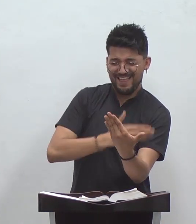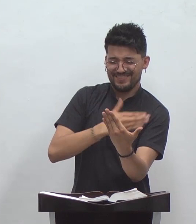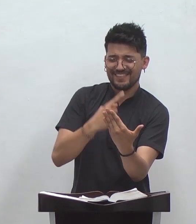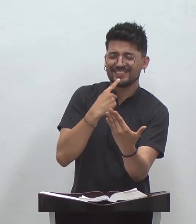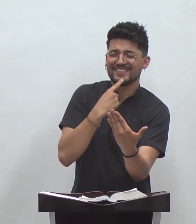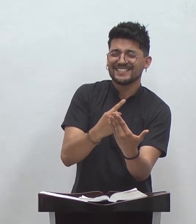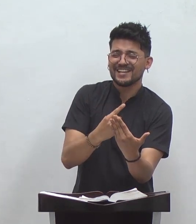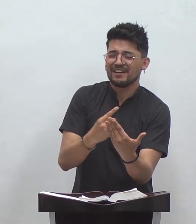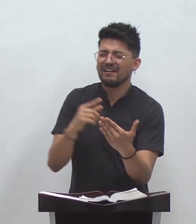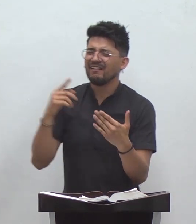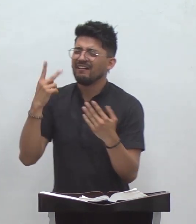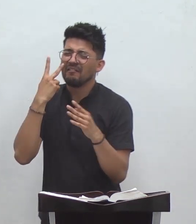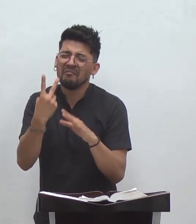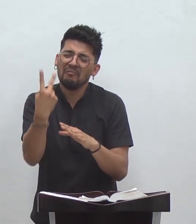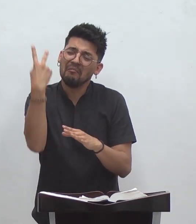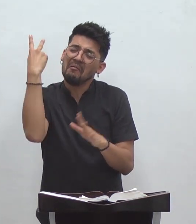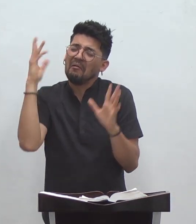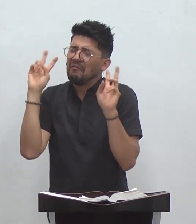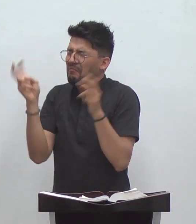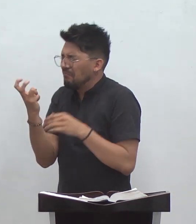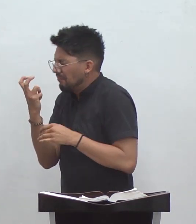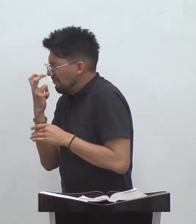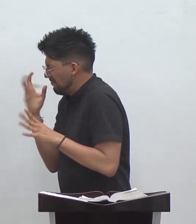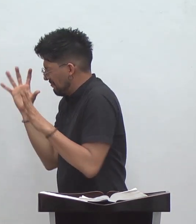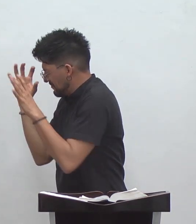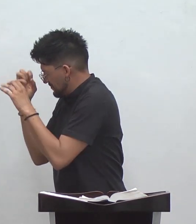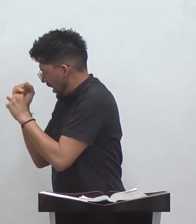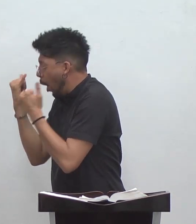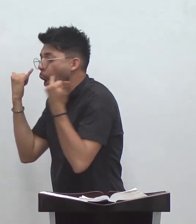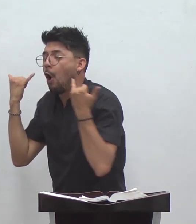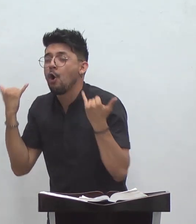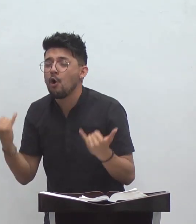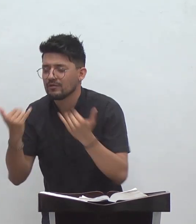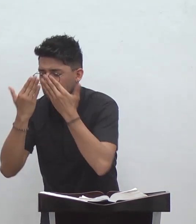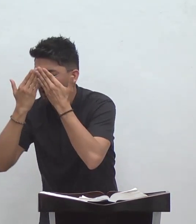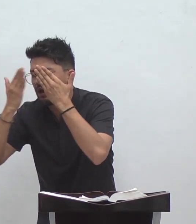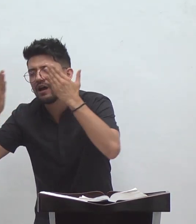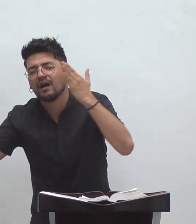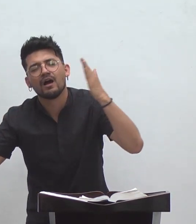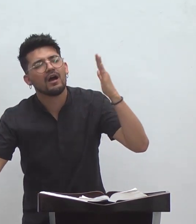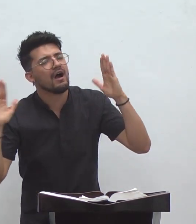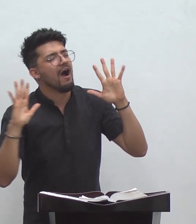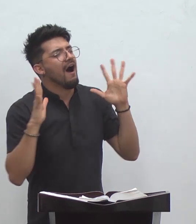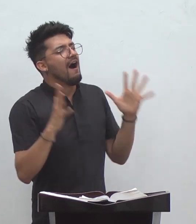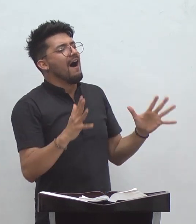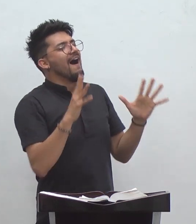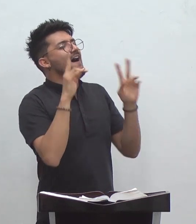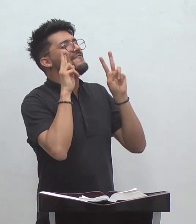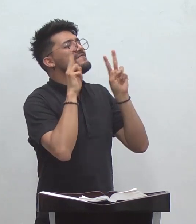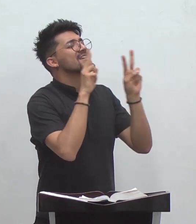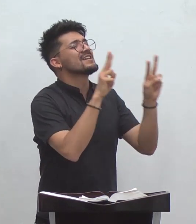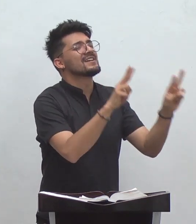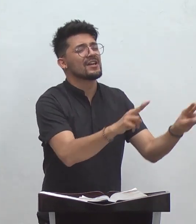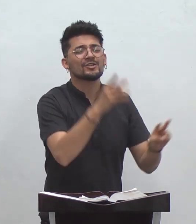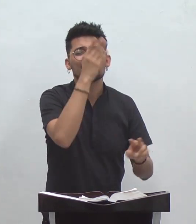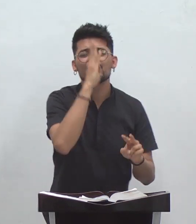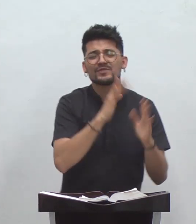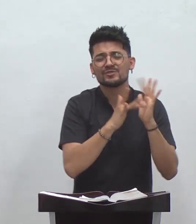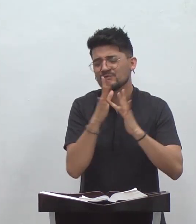Te amamos, Señor, y como lo cantábamos, antes ciegos éramos, mas hoy vemos tu luz, mas hoy